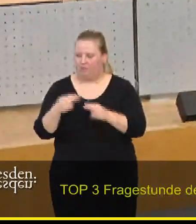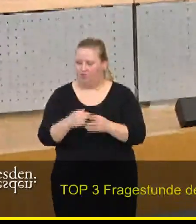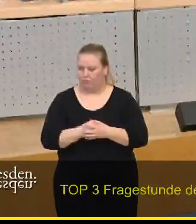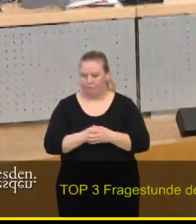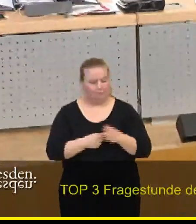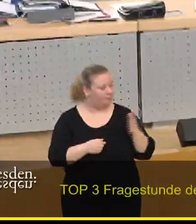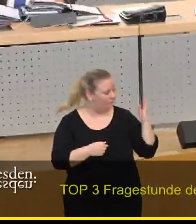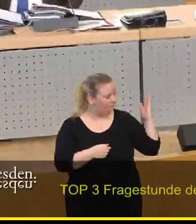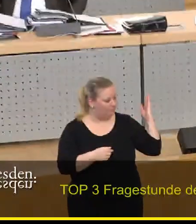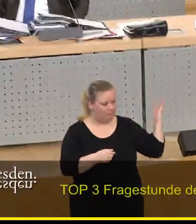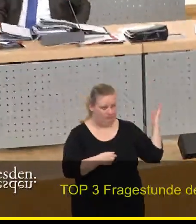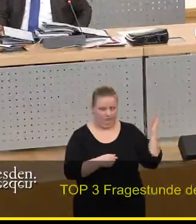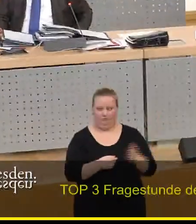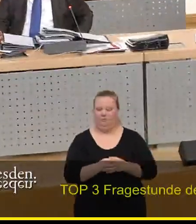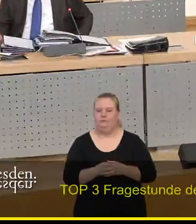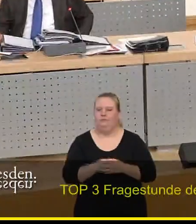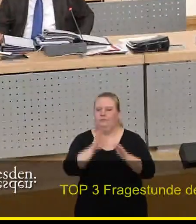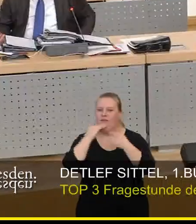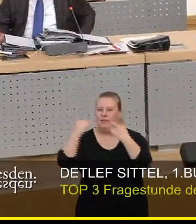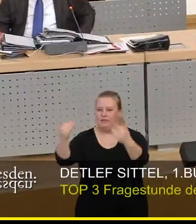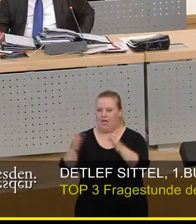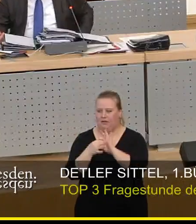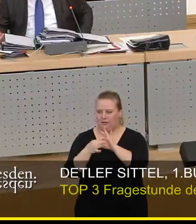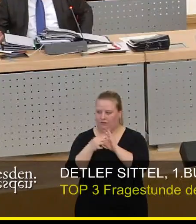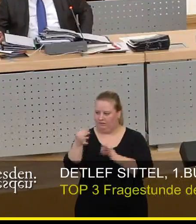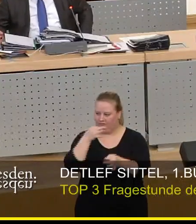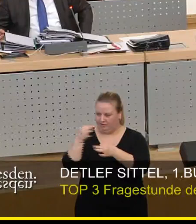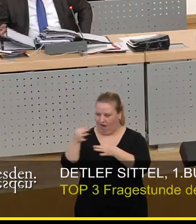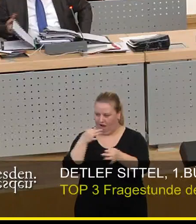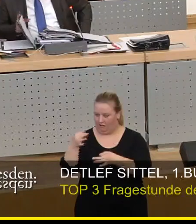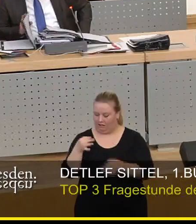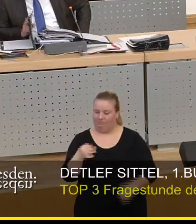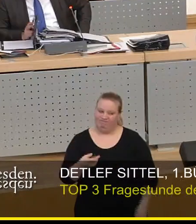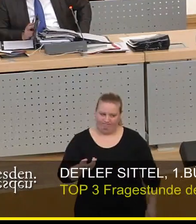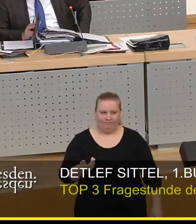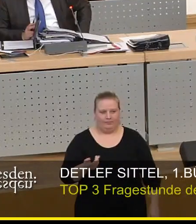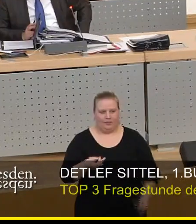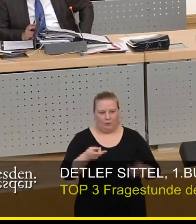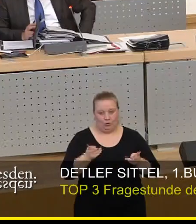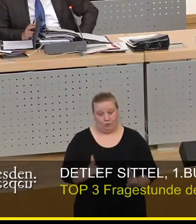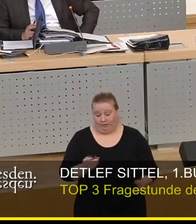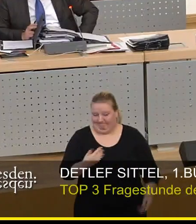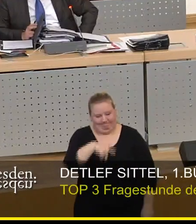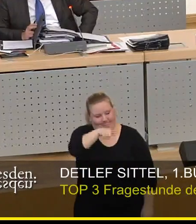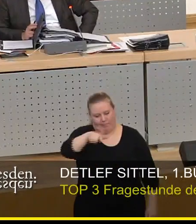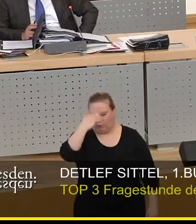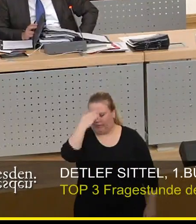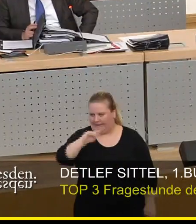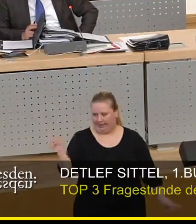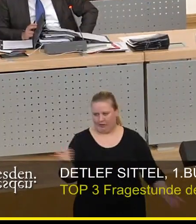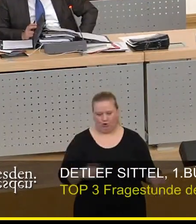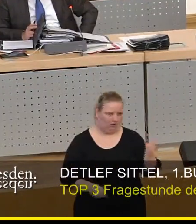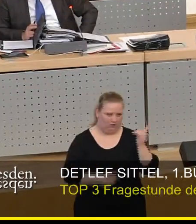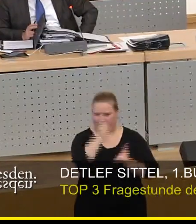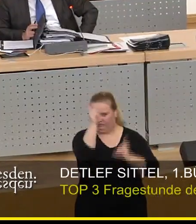Ja, vielen Dank, Herr Fischer, für die Frage. Wie Sie bereits richtig vermuten, waren es Unbekannte, die Feuerwerkskörper